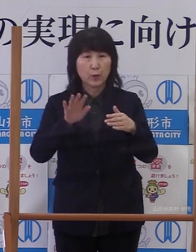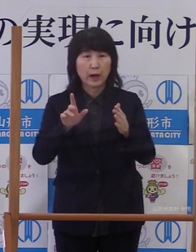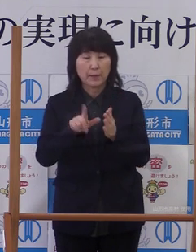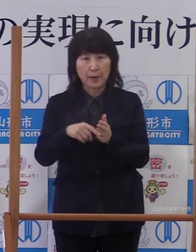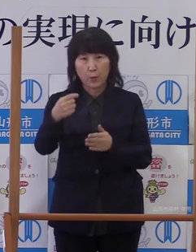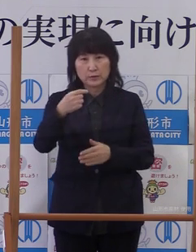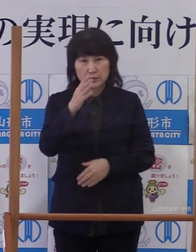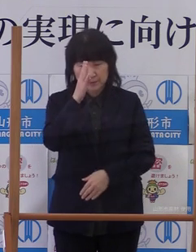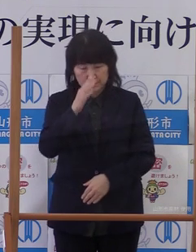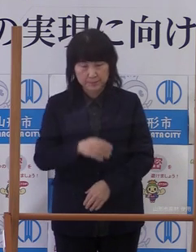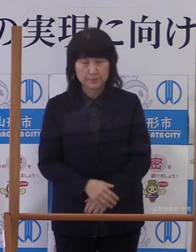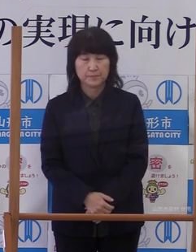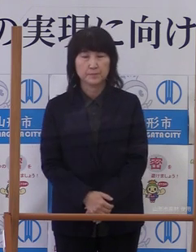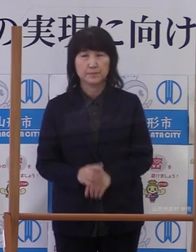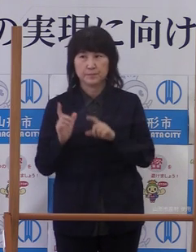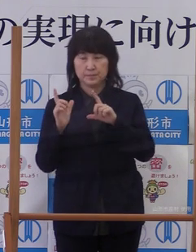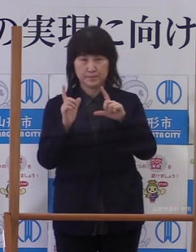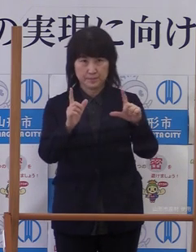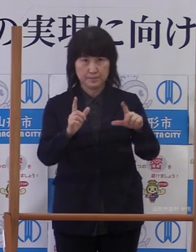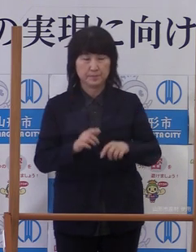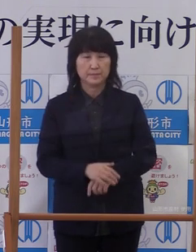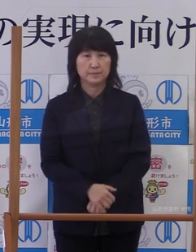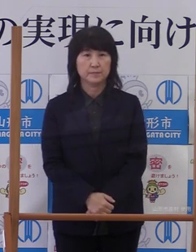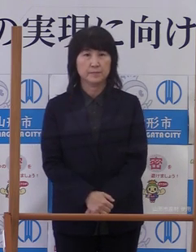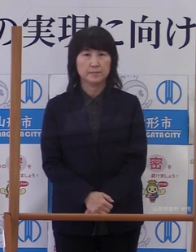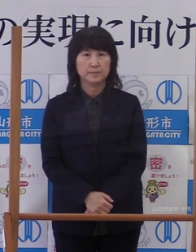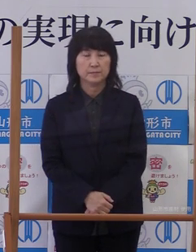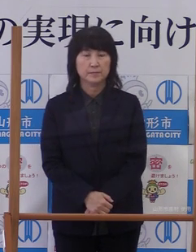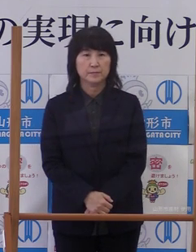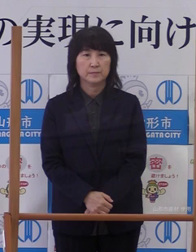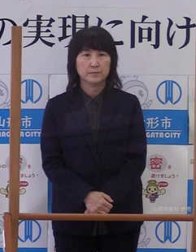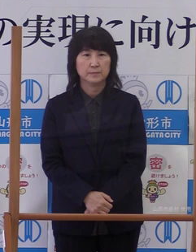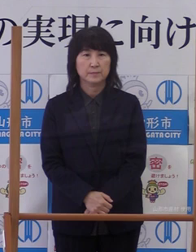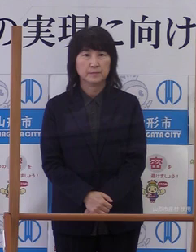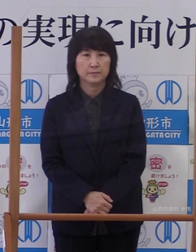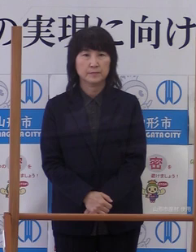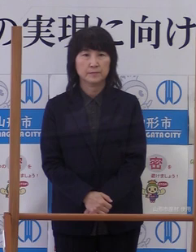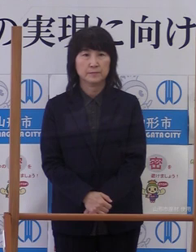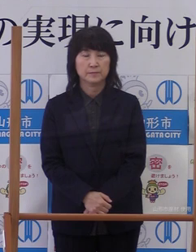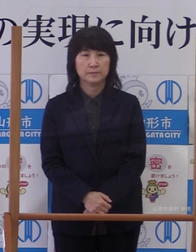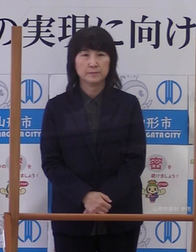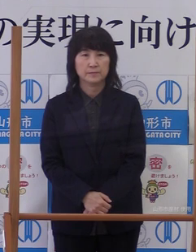ください。はい、お答えいたします。